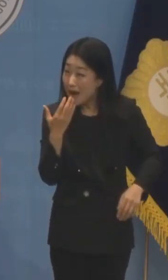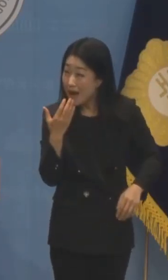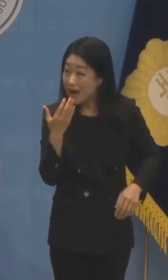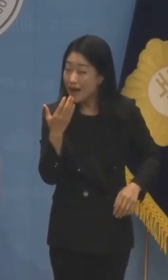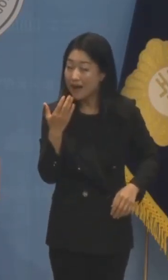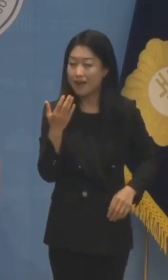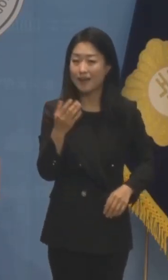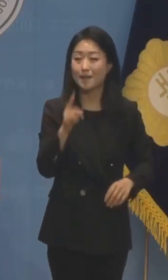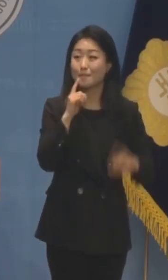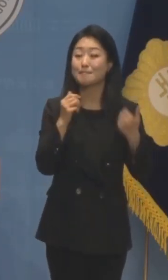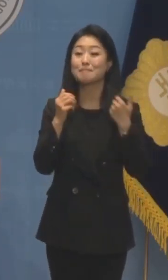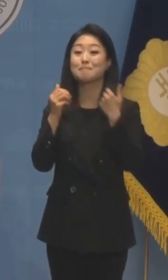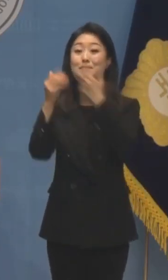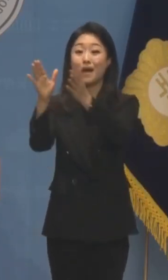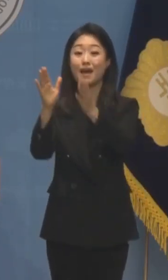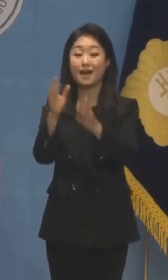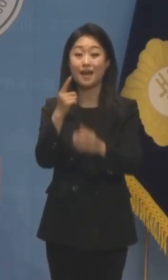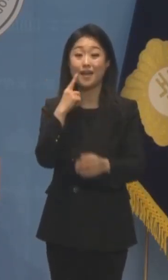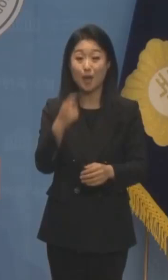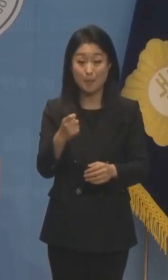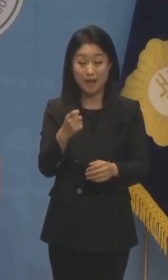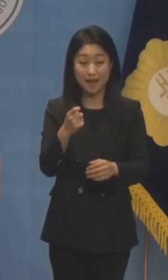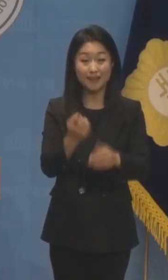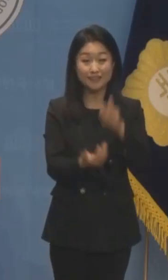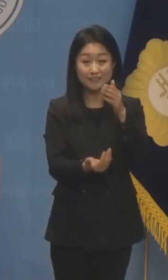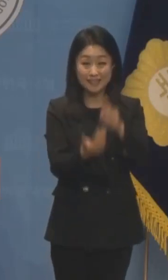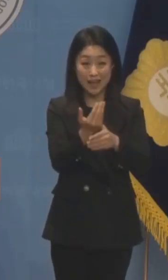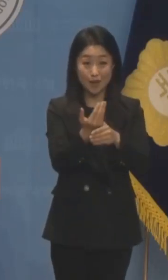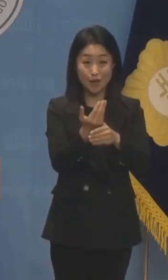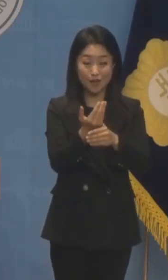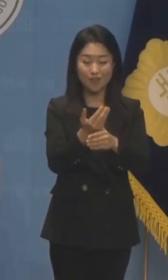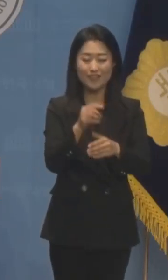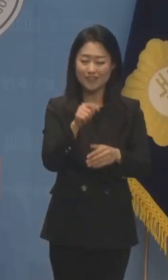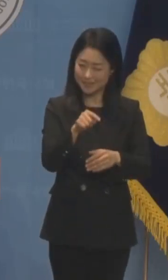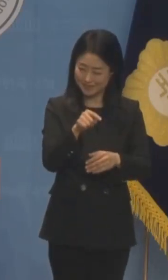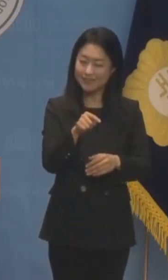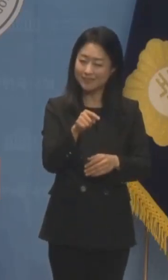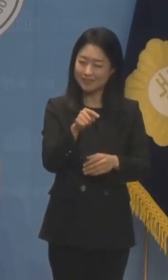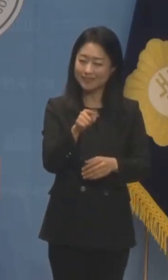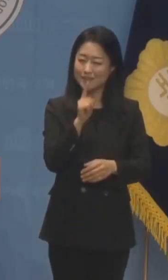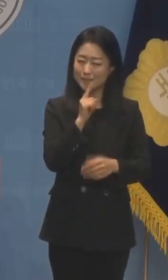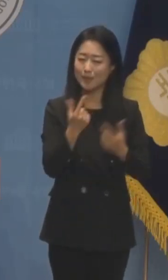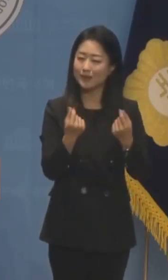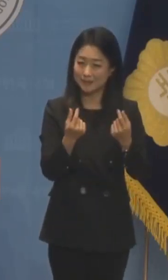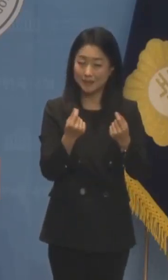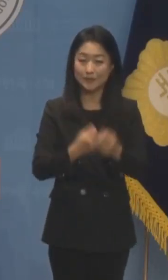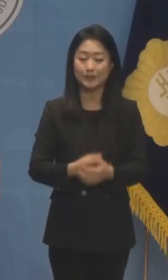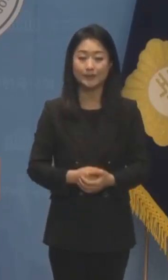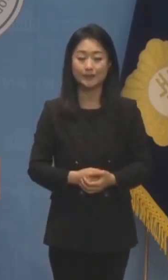감당되겠나라고 대통령 부부를 협박했던 그 연장선 위에 있는 것입니다.